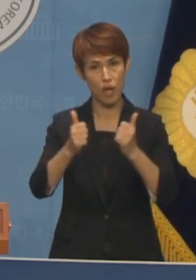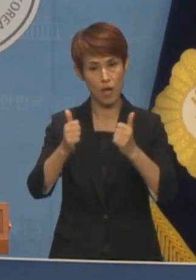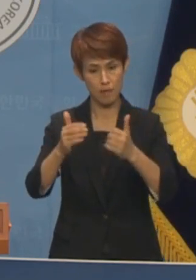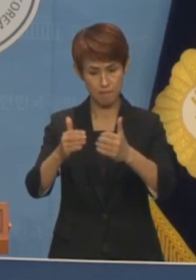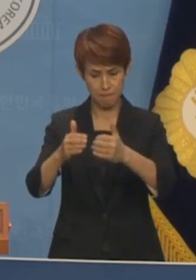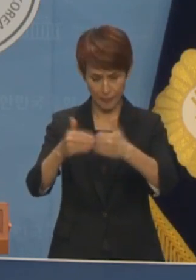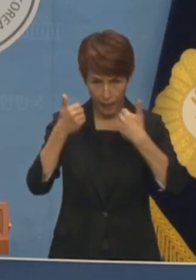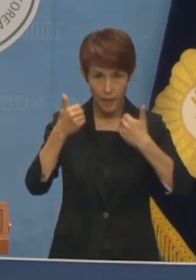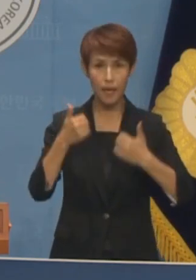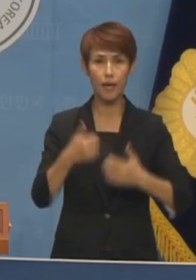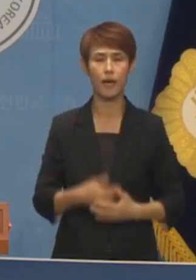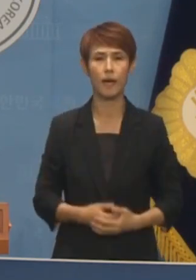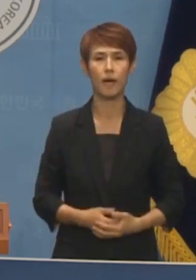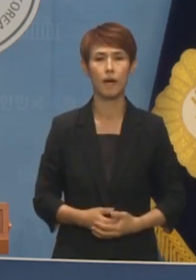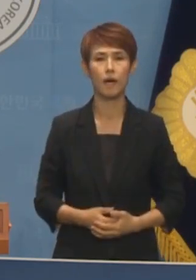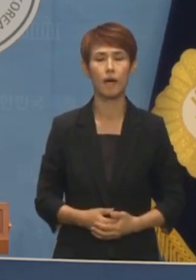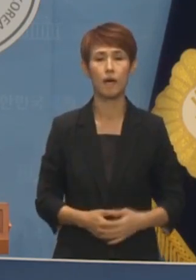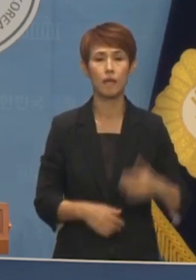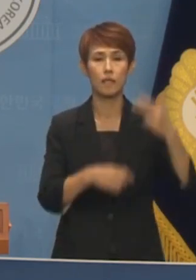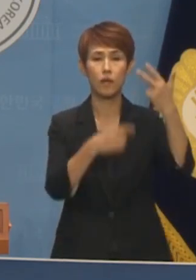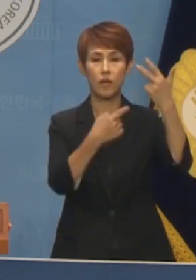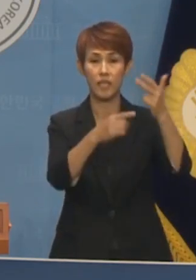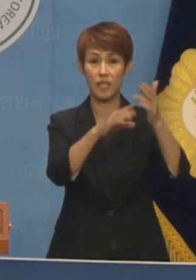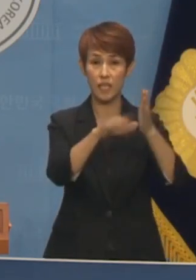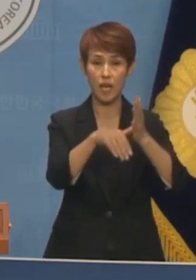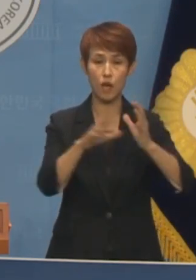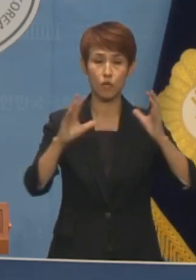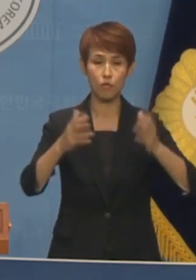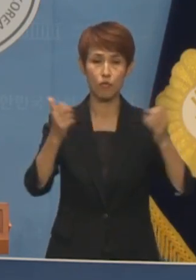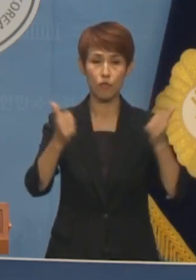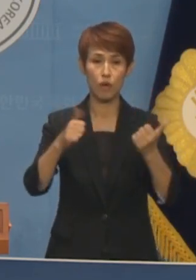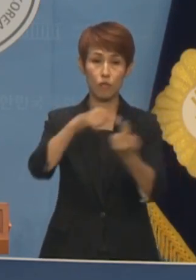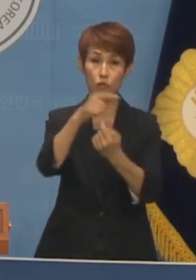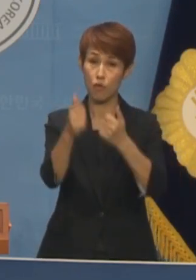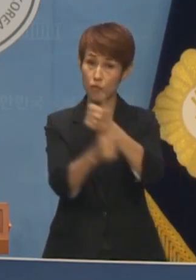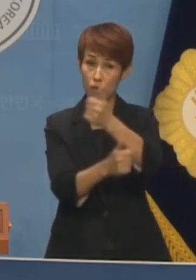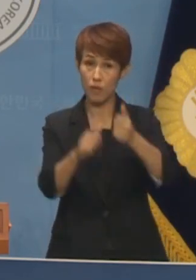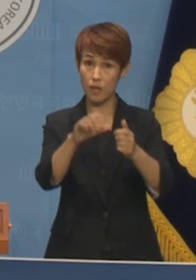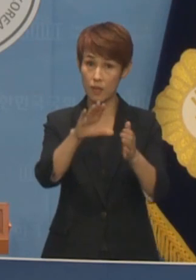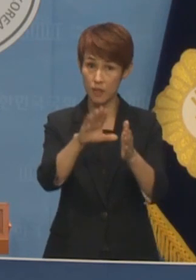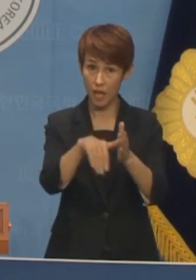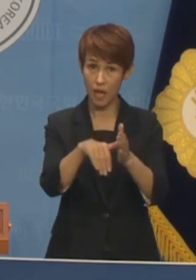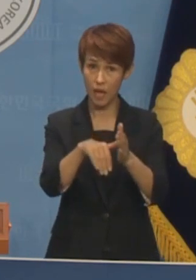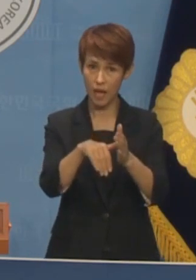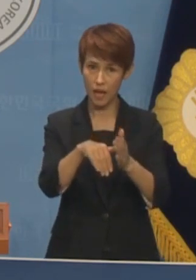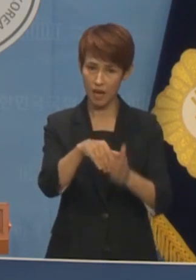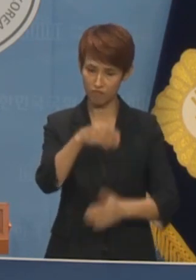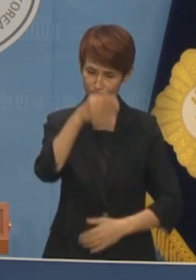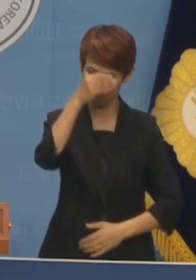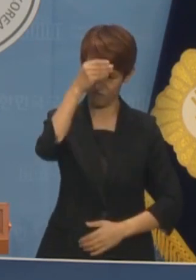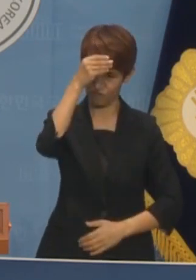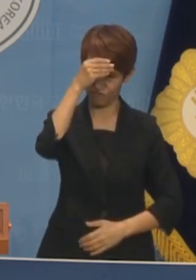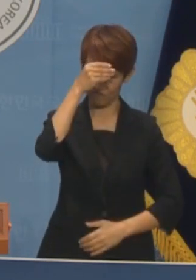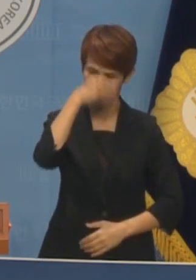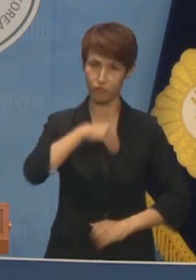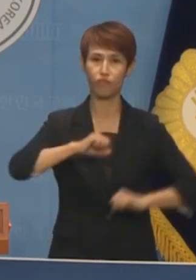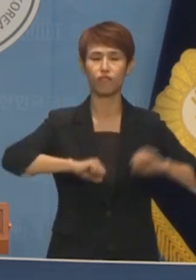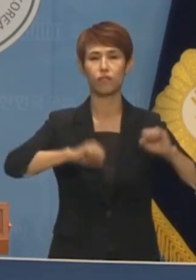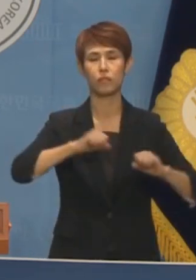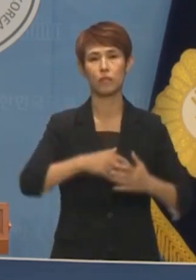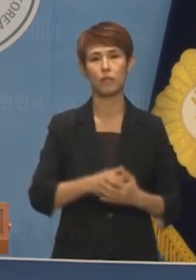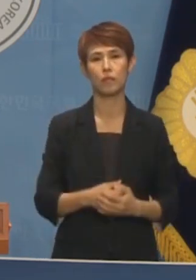하면 지난 1일 열린 국회 운영위원회에서도 아나 무인격 태도로